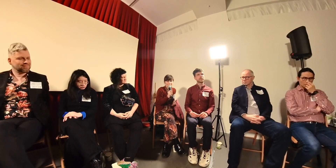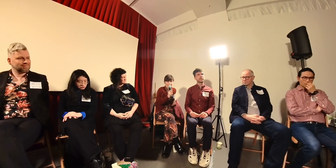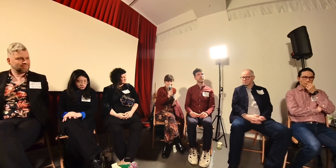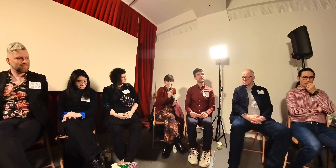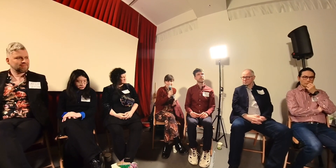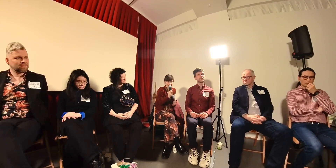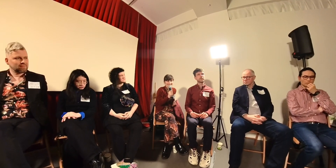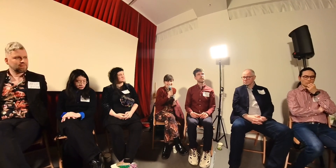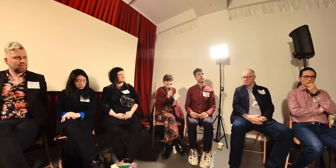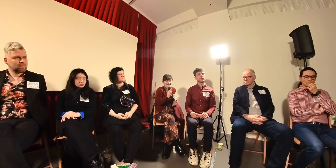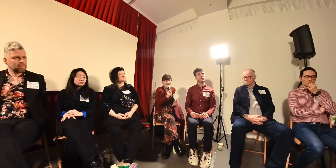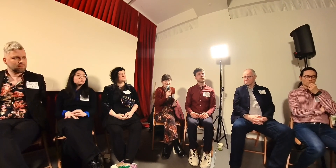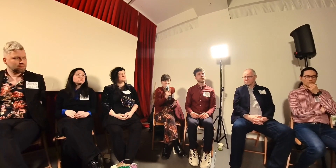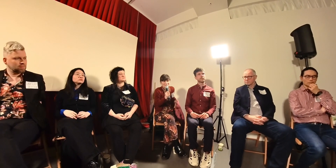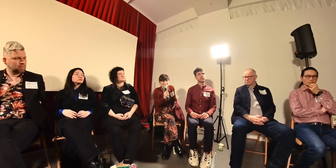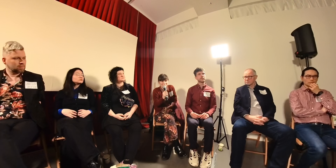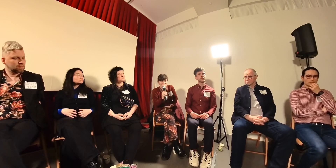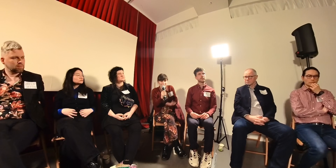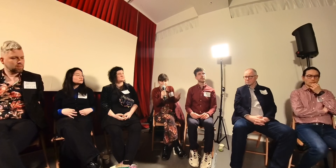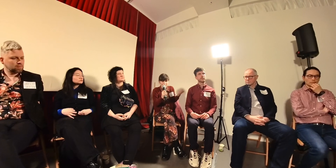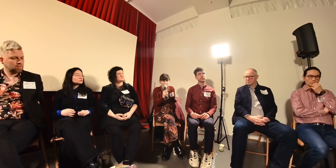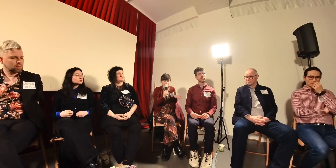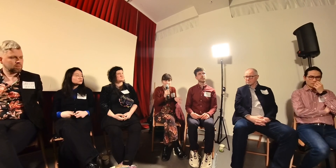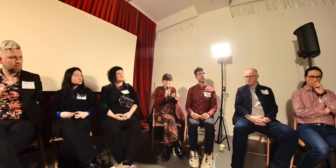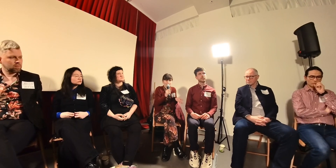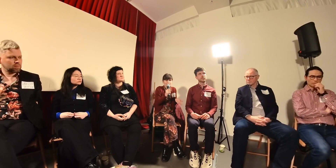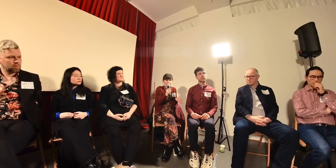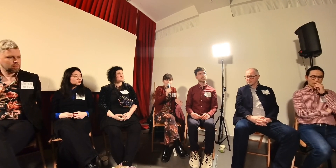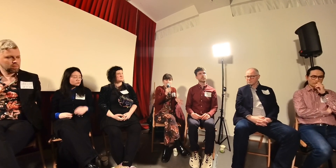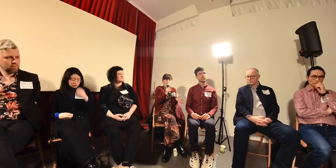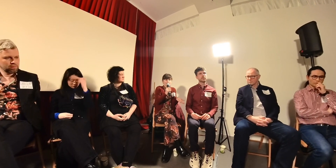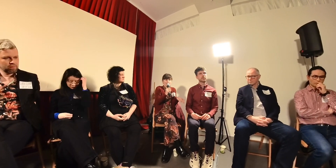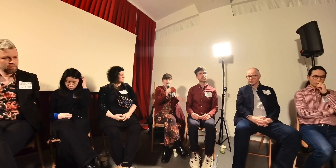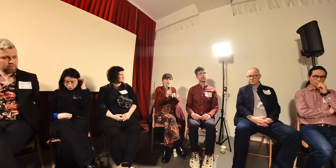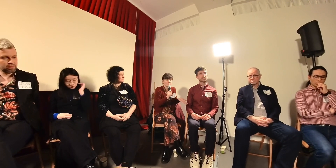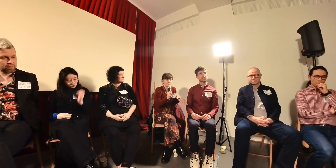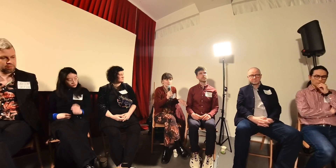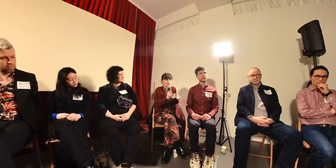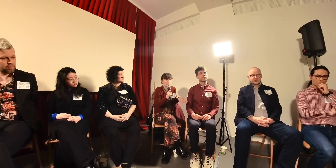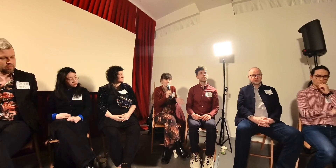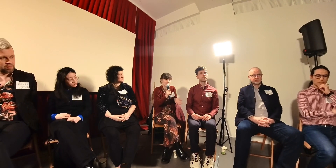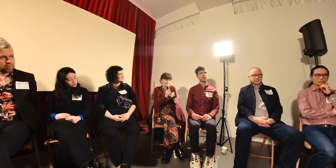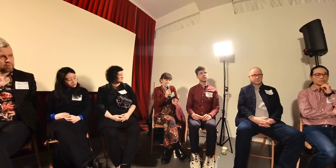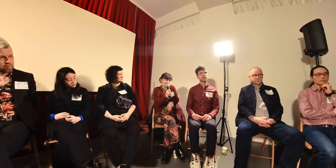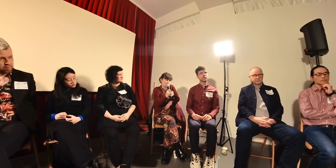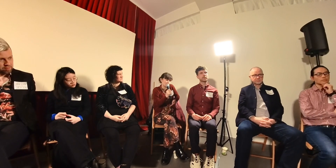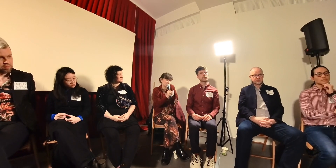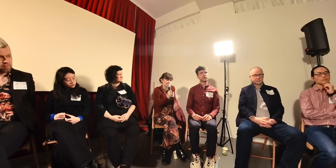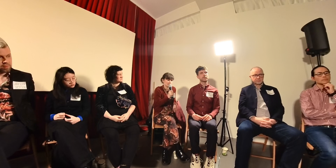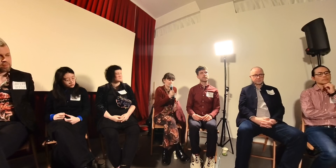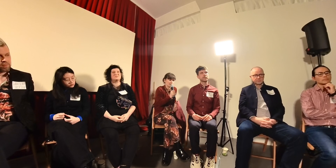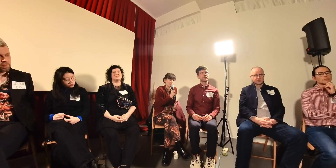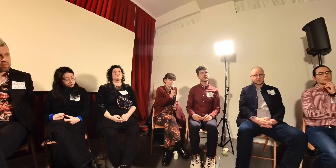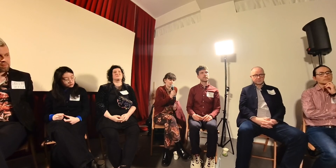nebo dvou vyprávěcích linií jako pro publikum, které nevidí a pro publikum, které